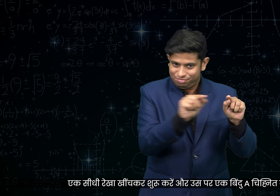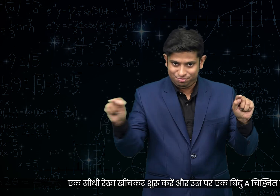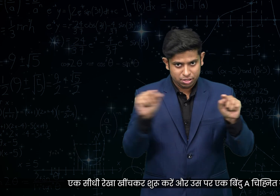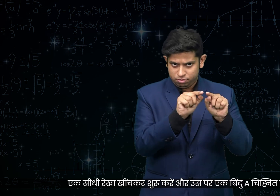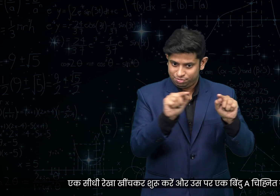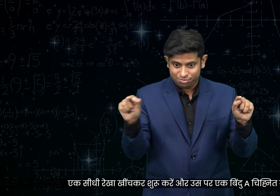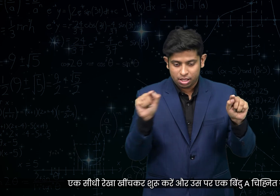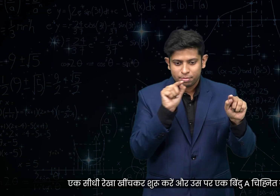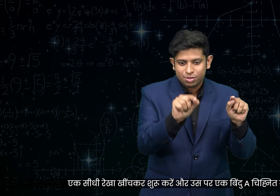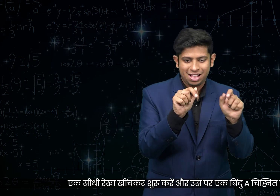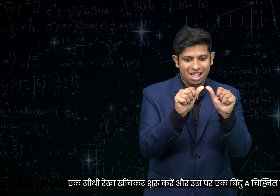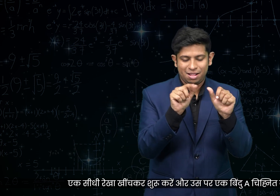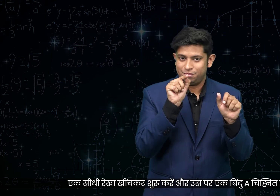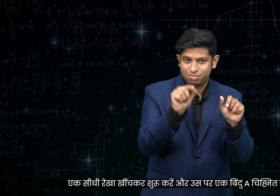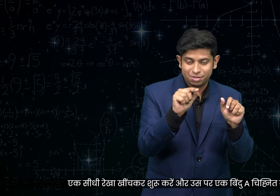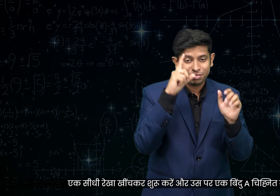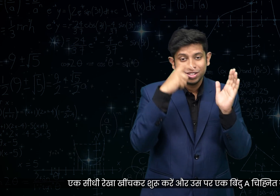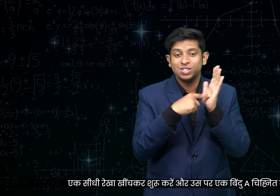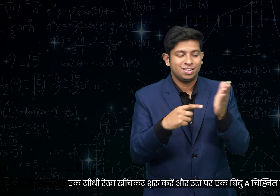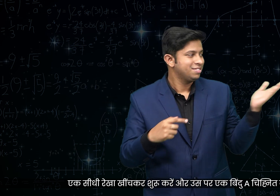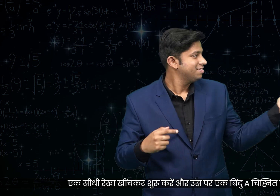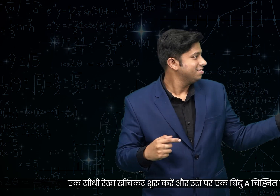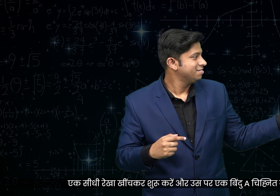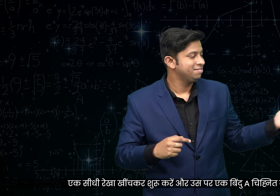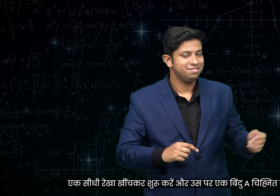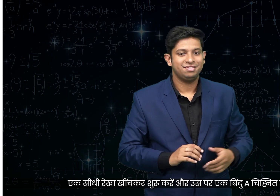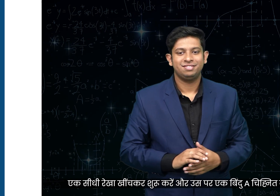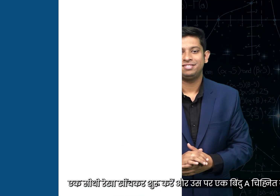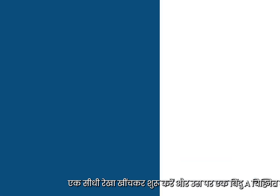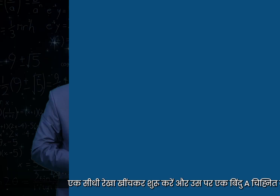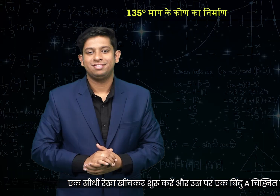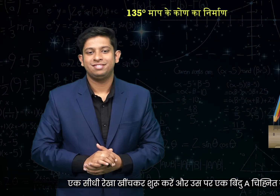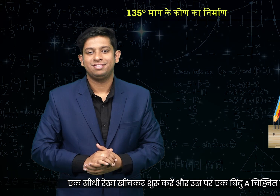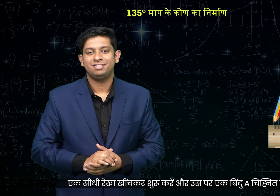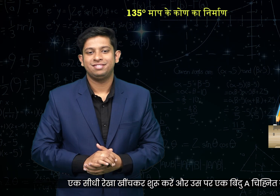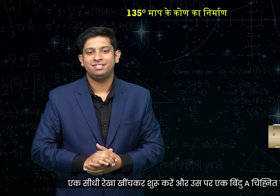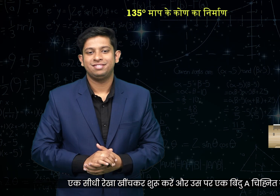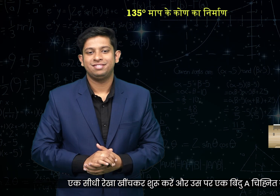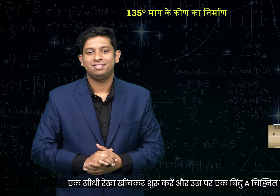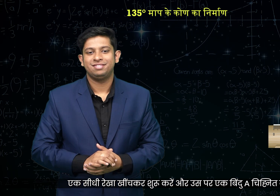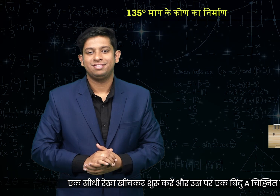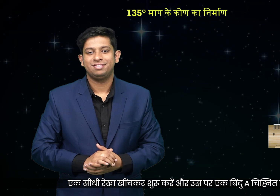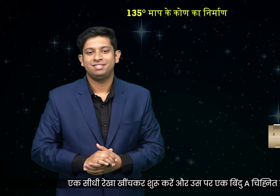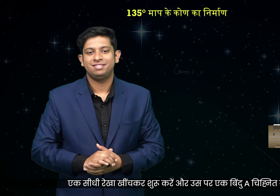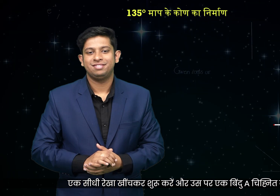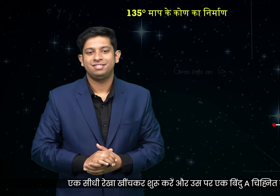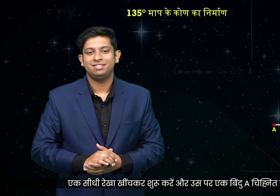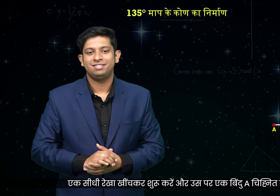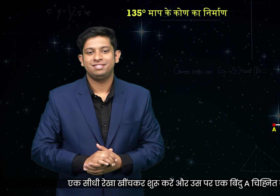रेखा खींचकर शुरू करें और उस पर एक बिंदु A चिन्हित करें।